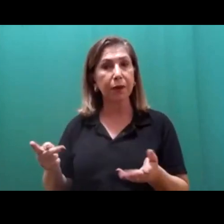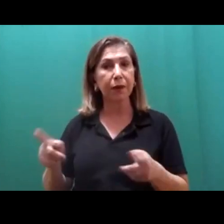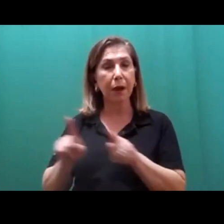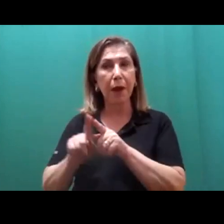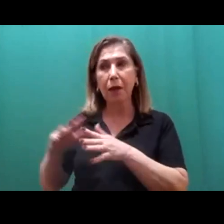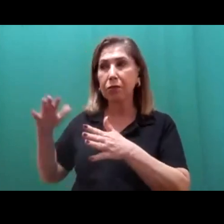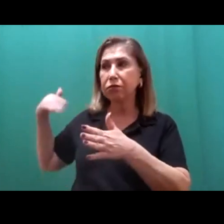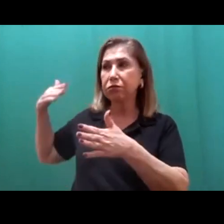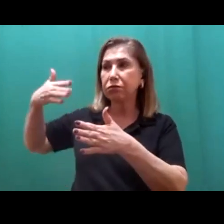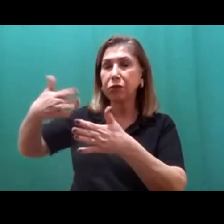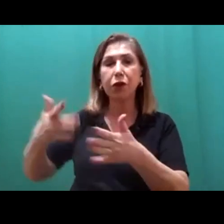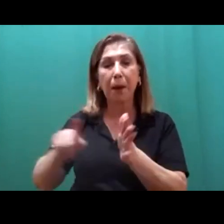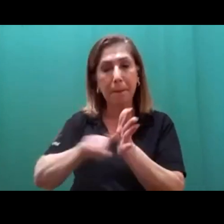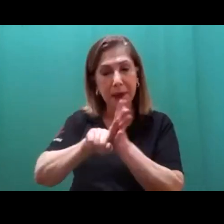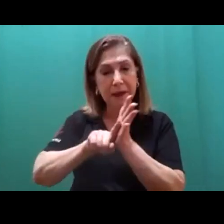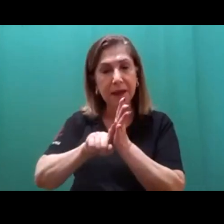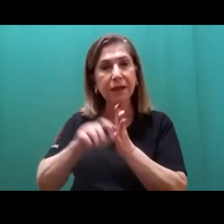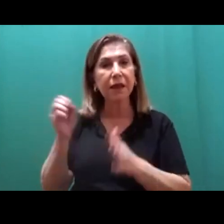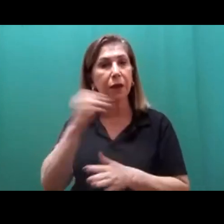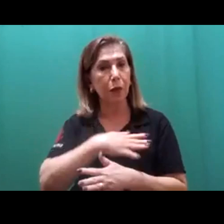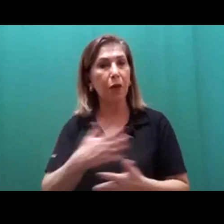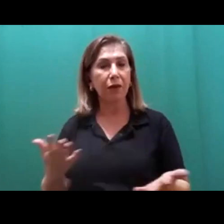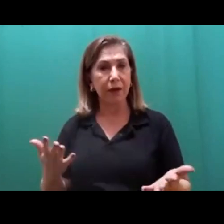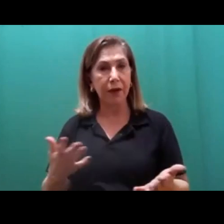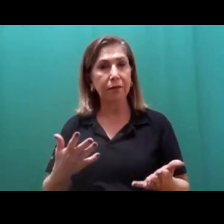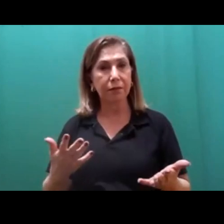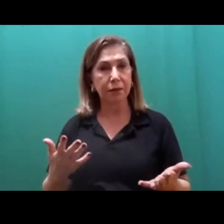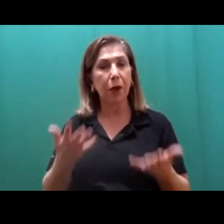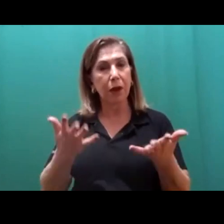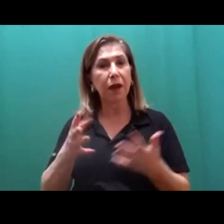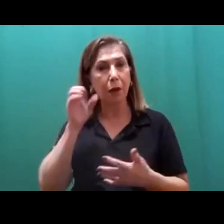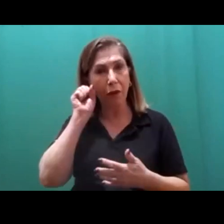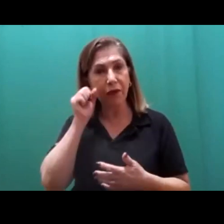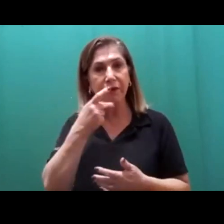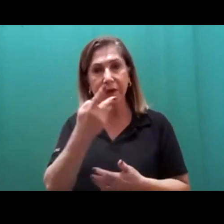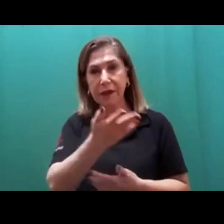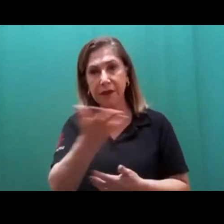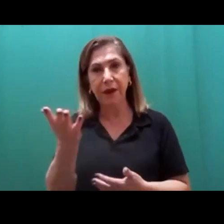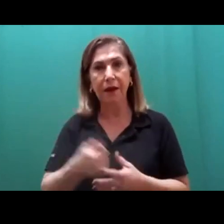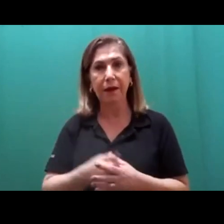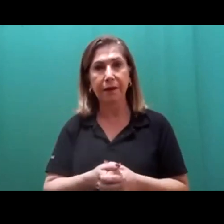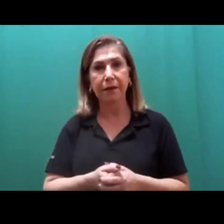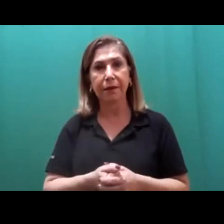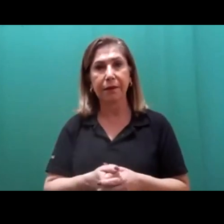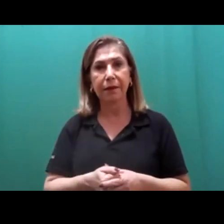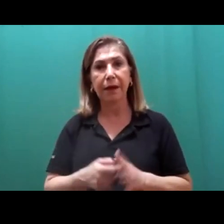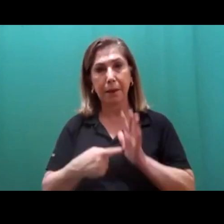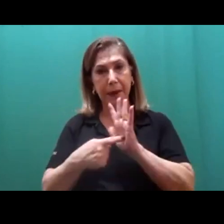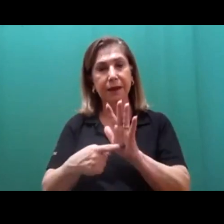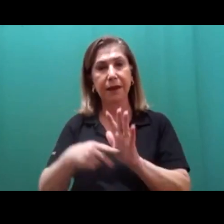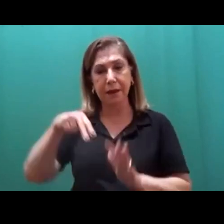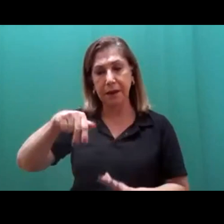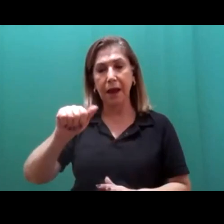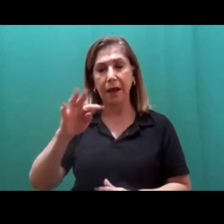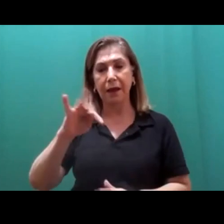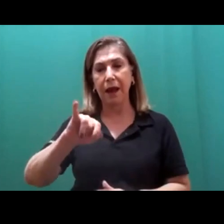estimular novas pesquisas e estudos, né? Então, queria ouvir de vocês também, muito inspirada na apresentação que a Natália